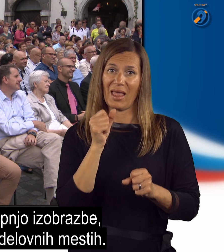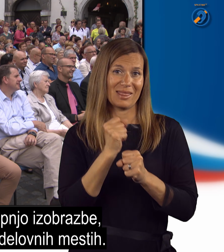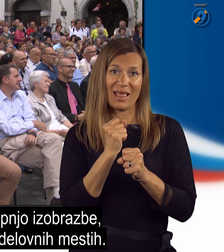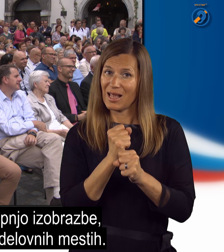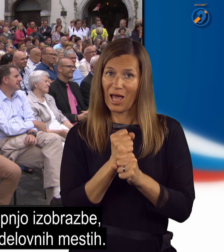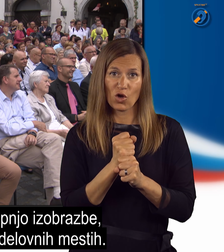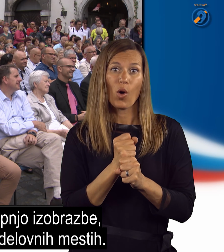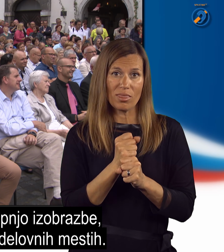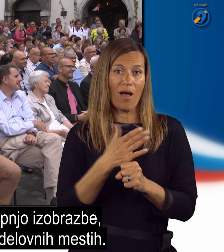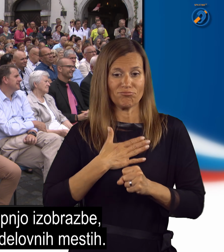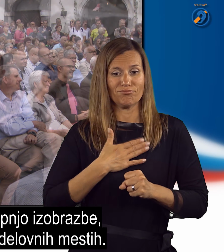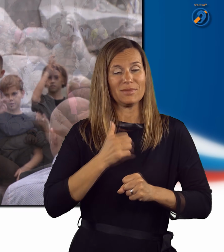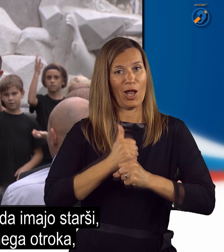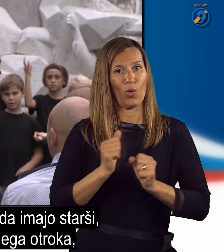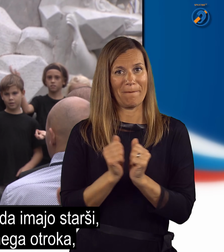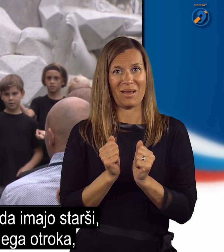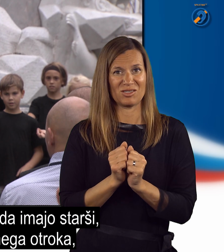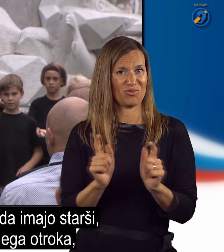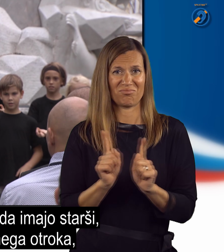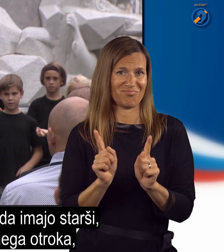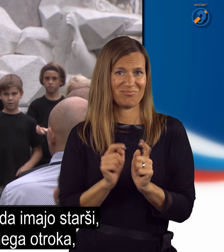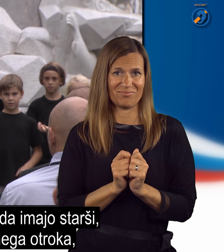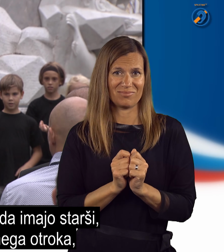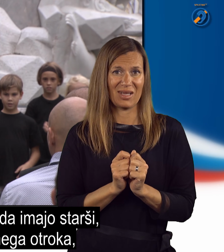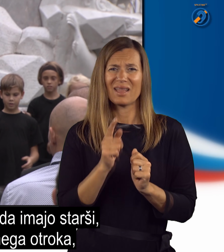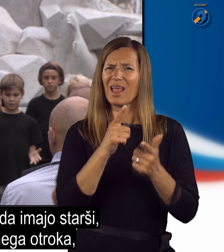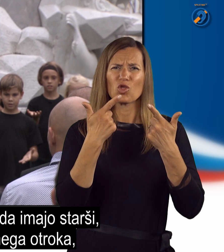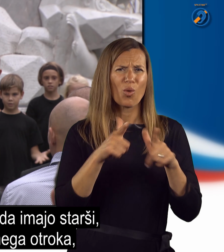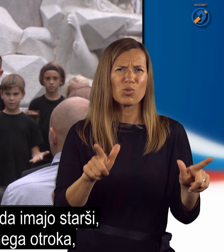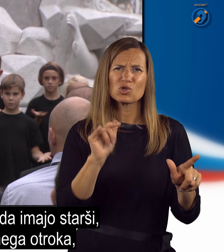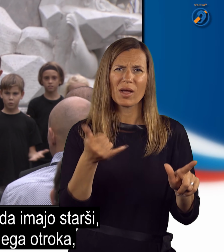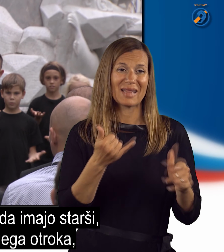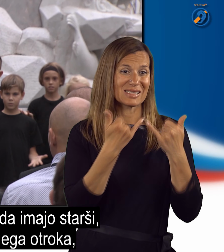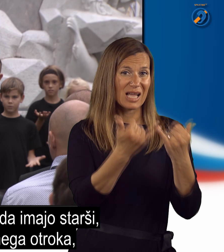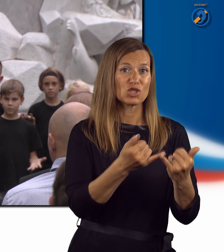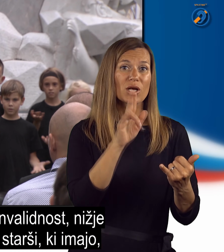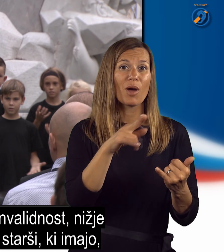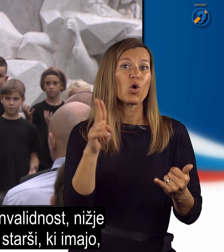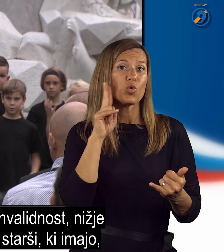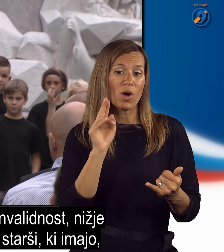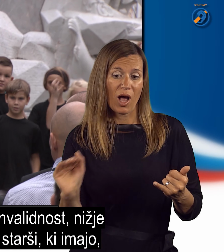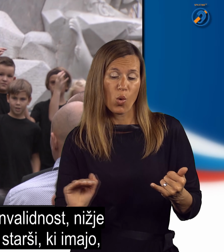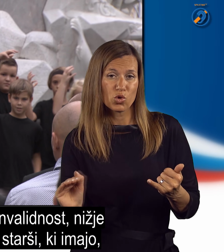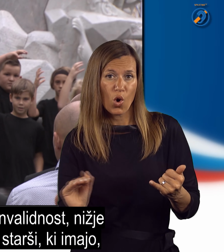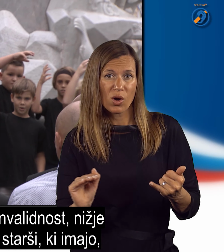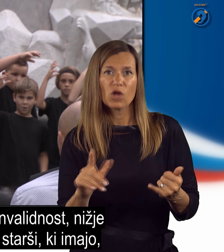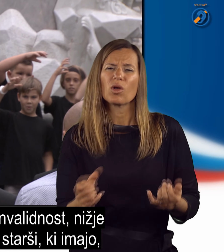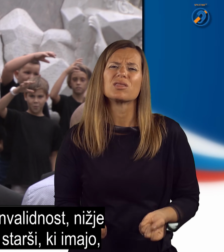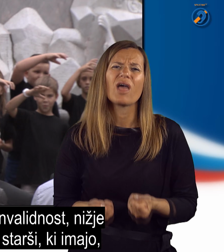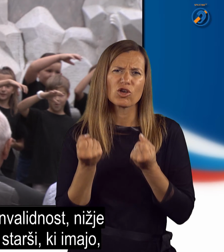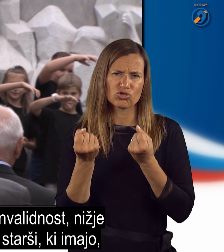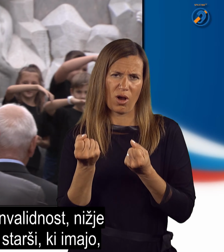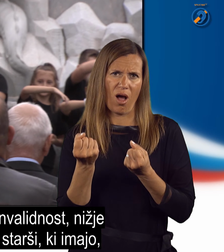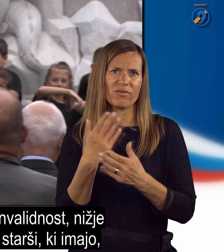tem delovnem mestu. Nedopustno je, da starši, ki imajo gluhega otroka, ki je to res težka invalidnost,